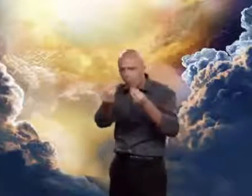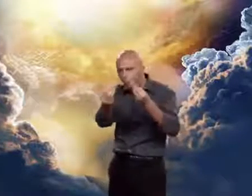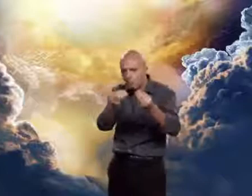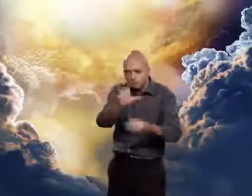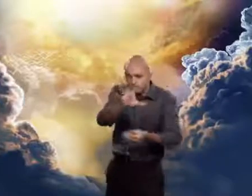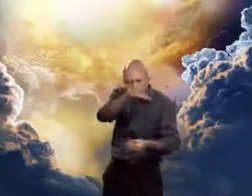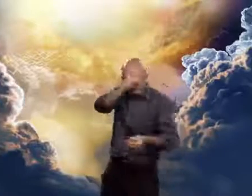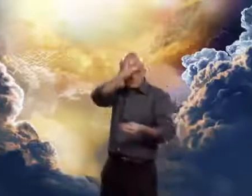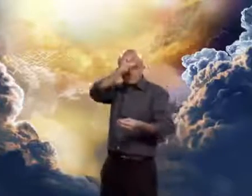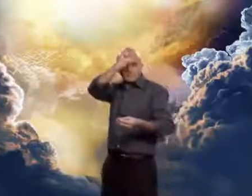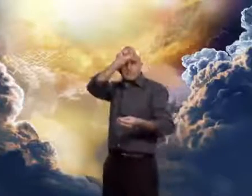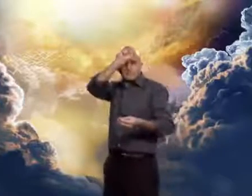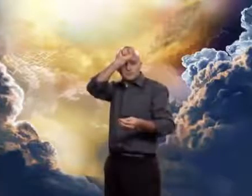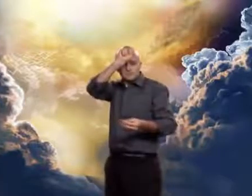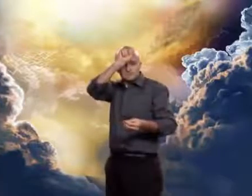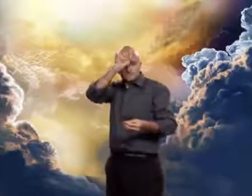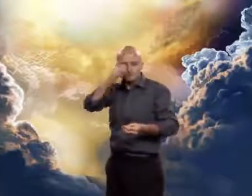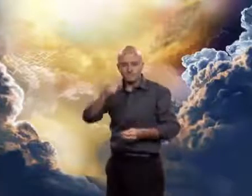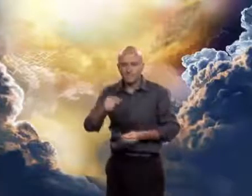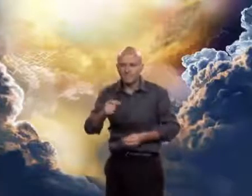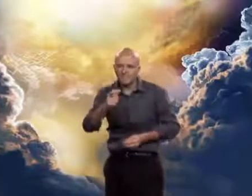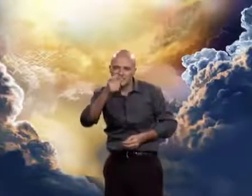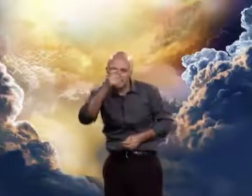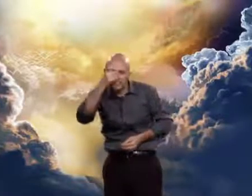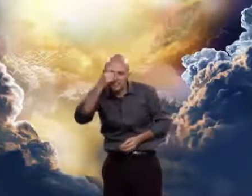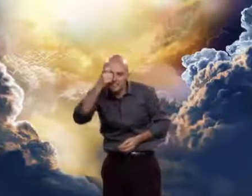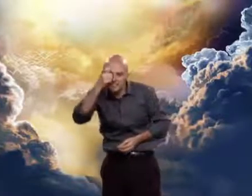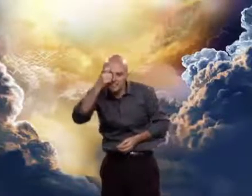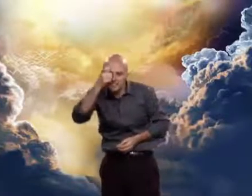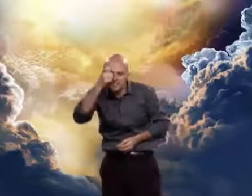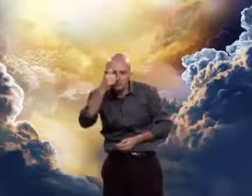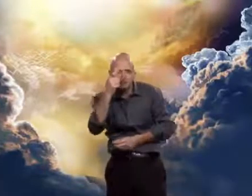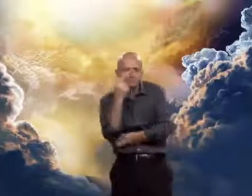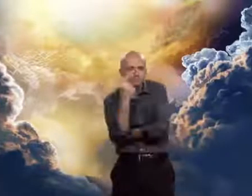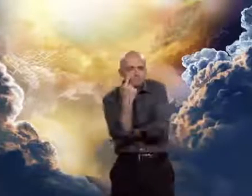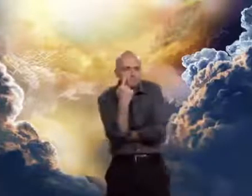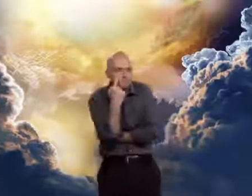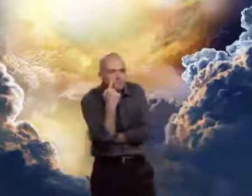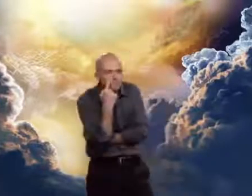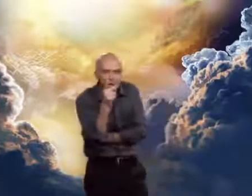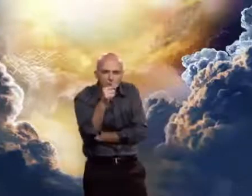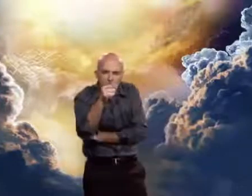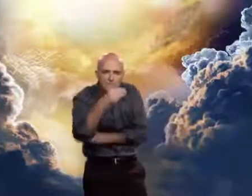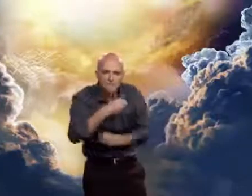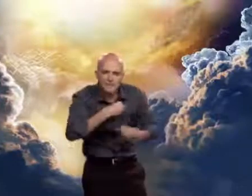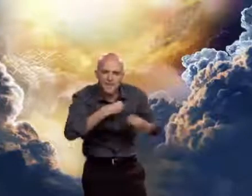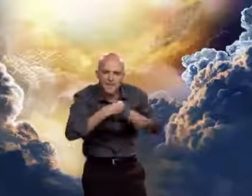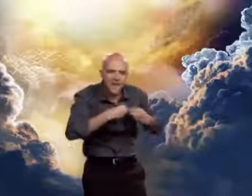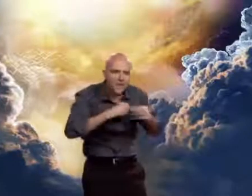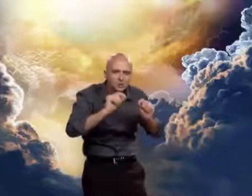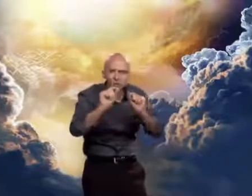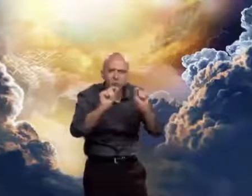os requisitos de sua santa lei, tudo é deixado de lado. Fábulas levam as pessoas a rejeitar a Bíblia